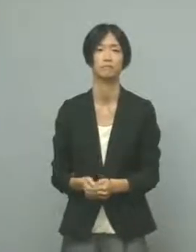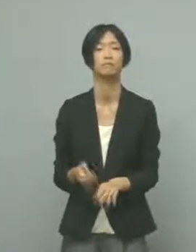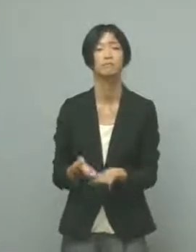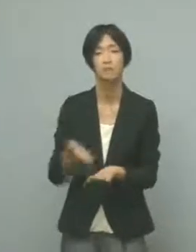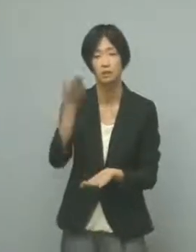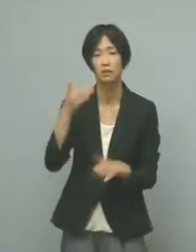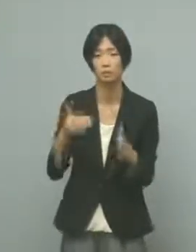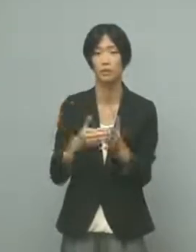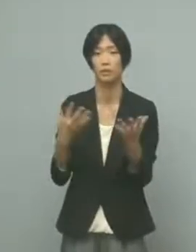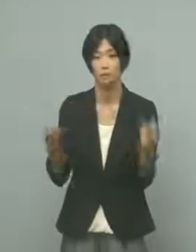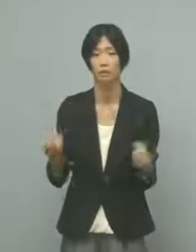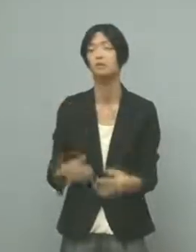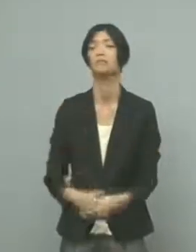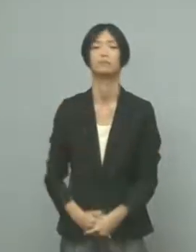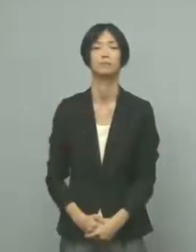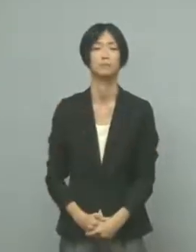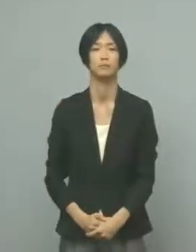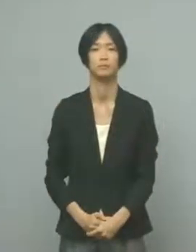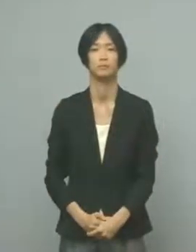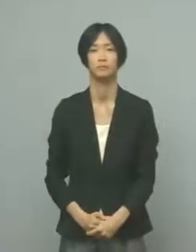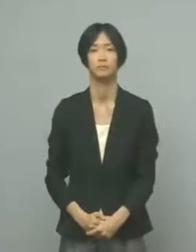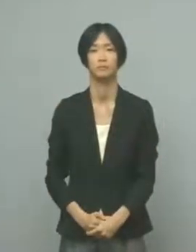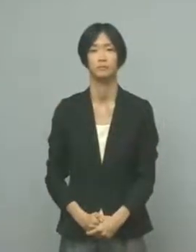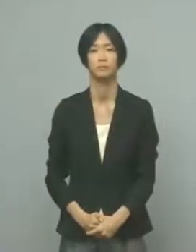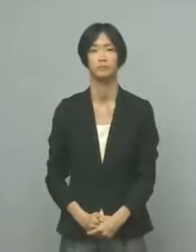以上であります。